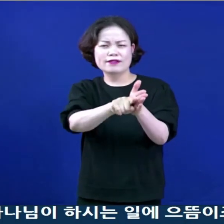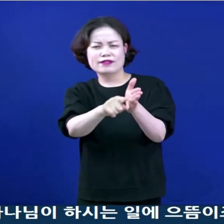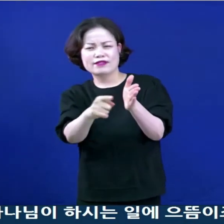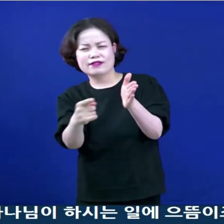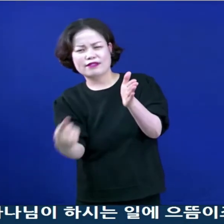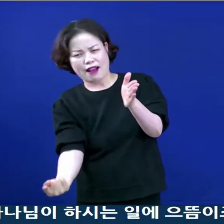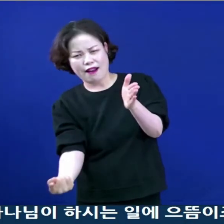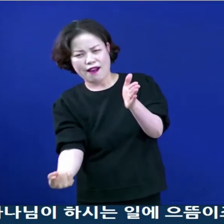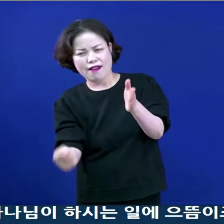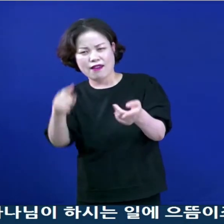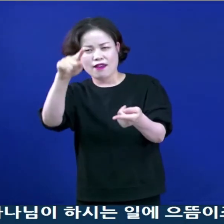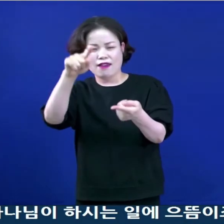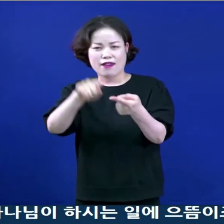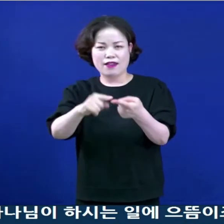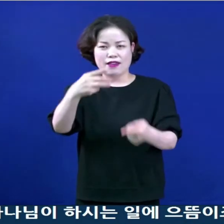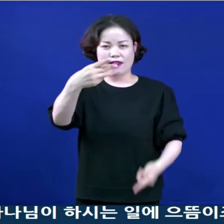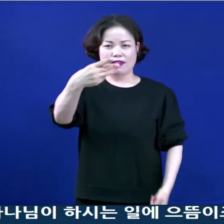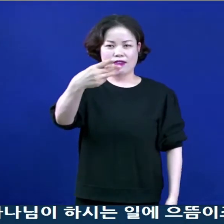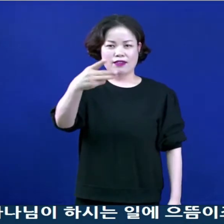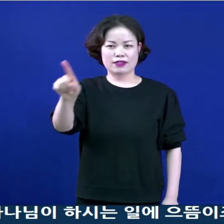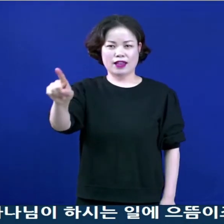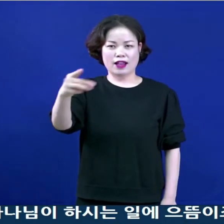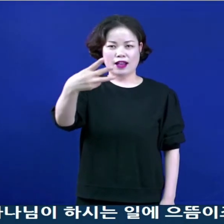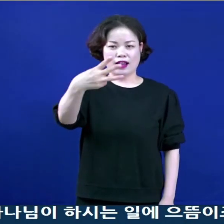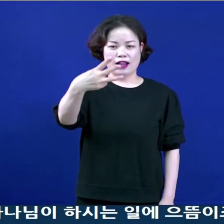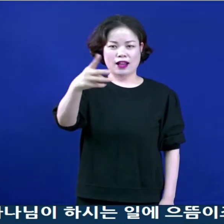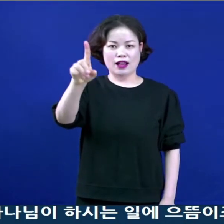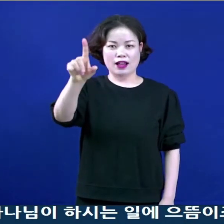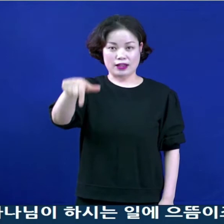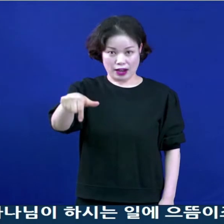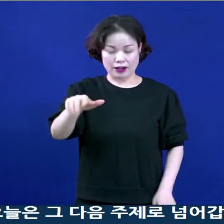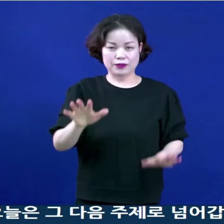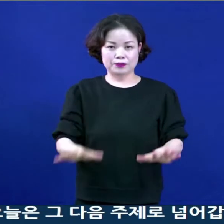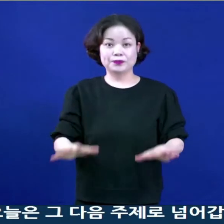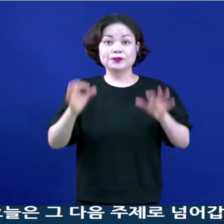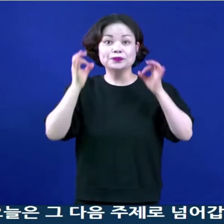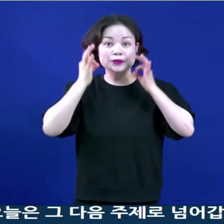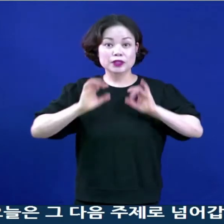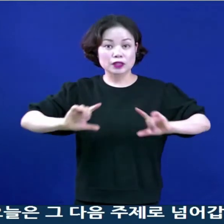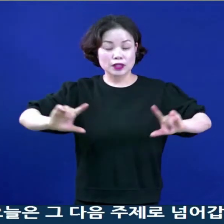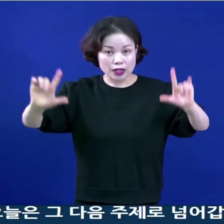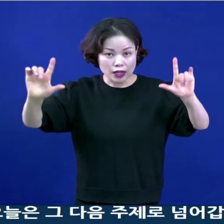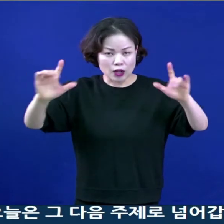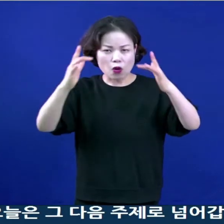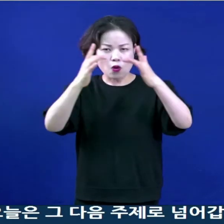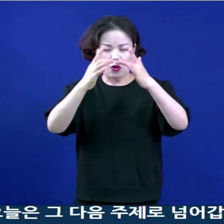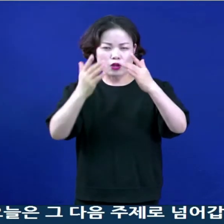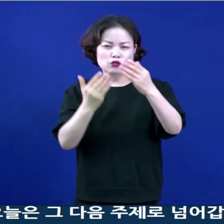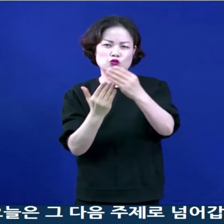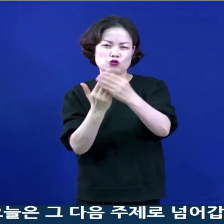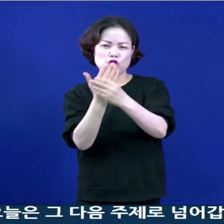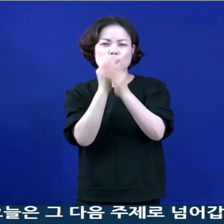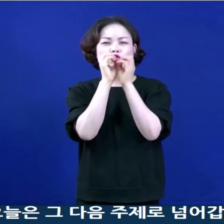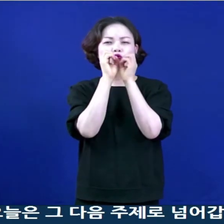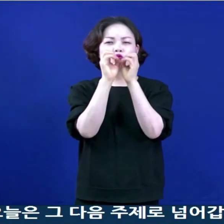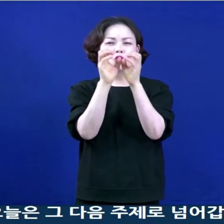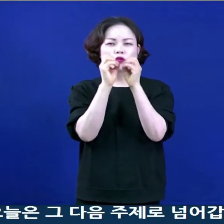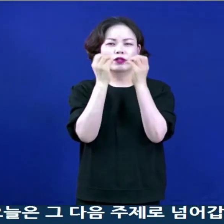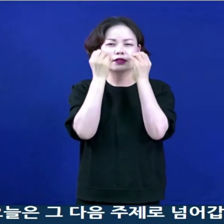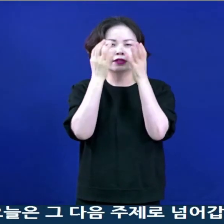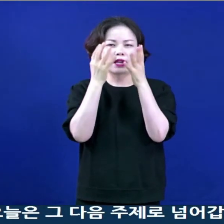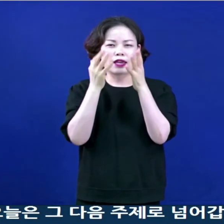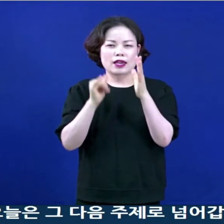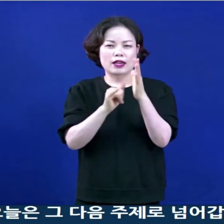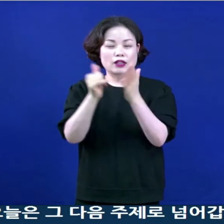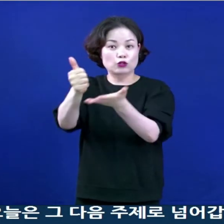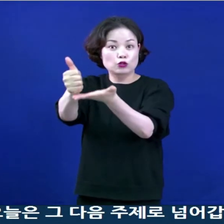관한 이야기입니다. 오는 금요일이 온라인으로 순전도, 순새가족